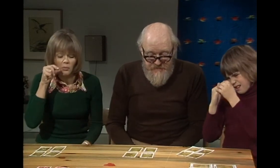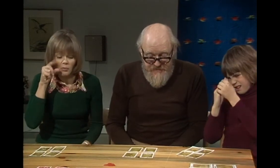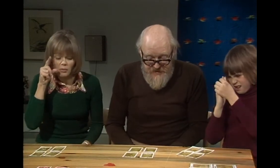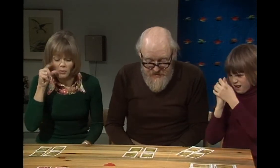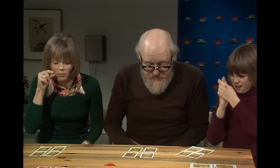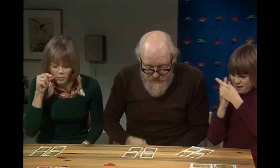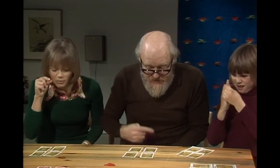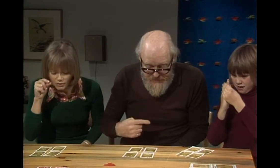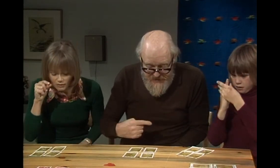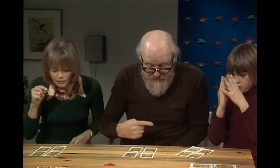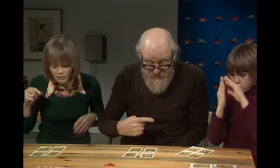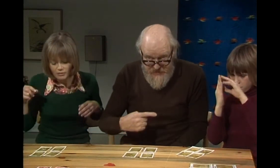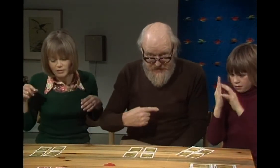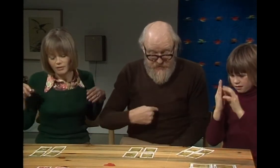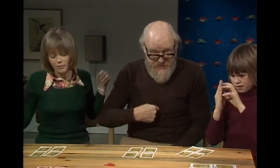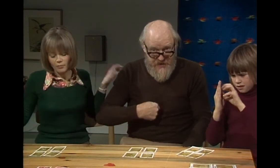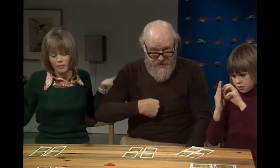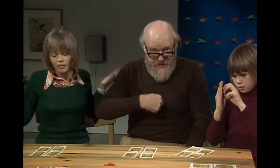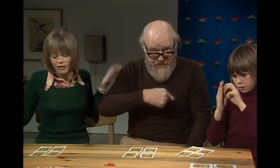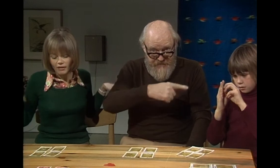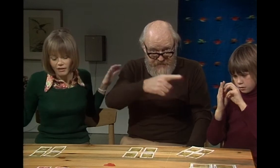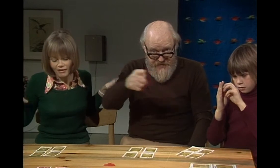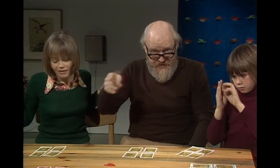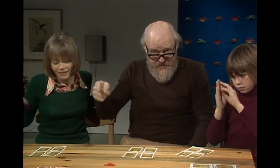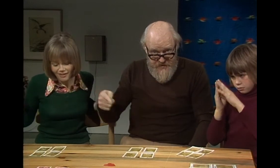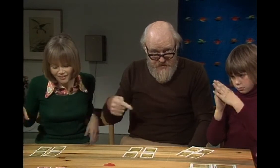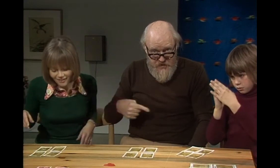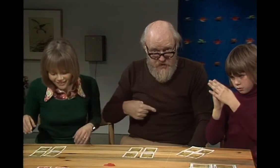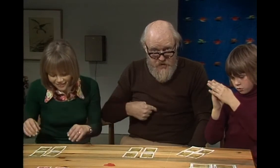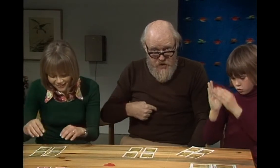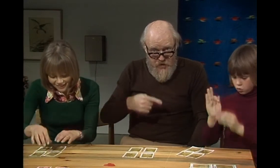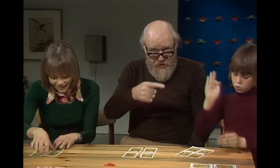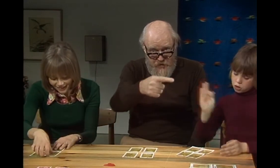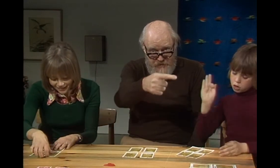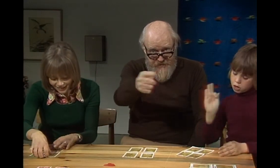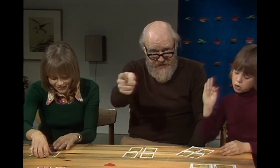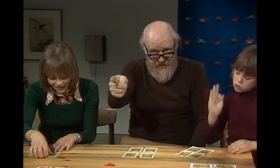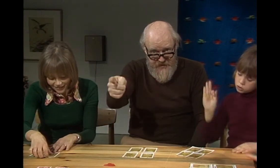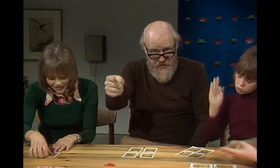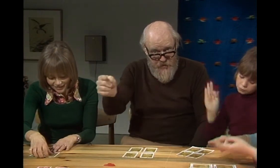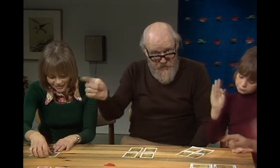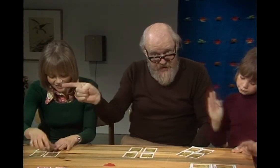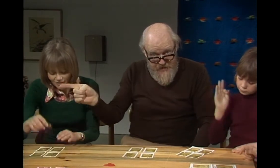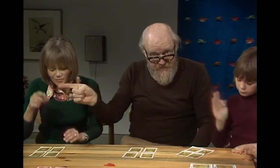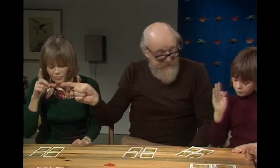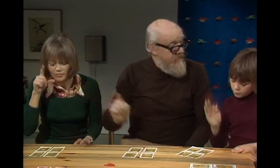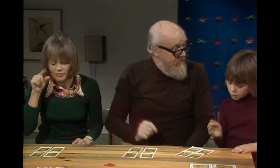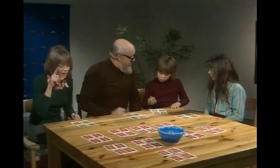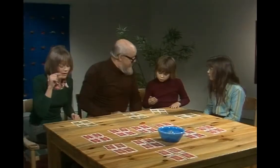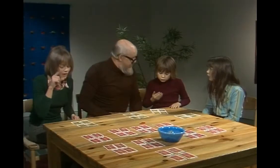Vi, då börjar jag peka på mig själv och säger vi och ni och det. Bravo